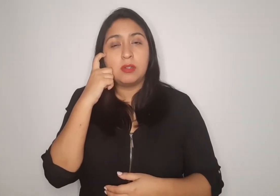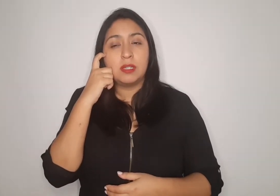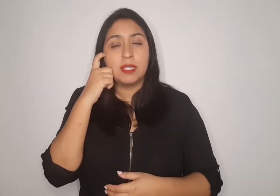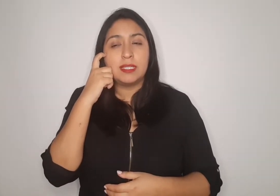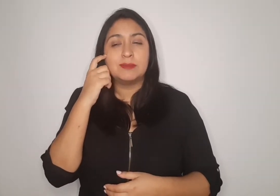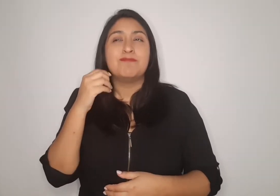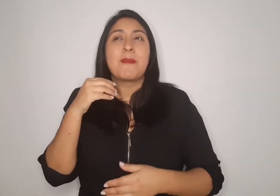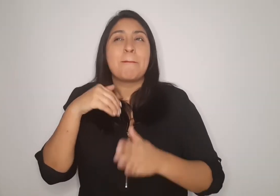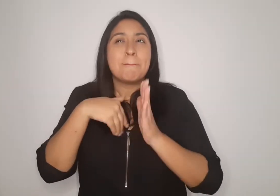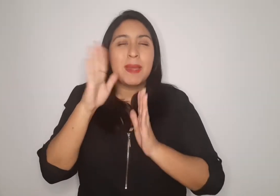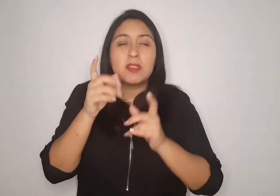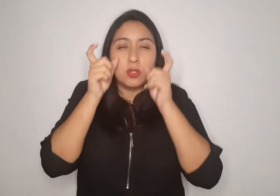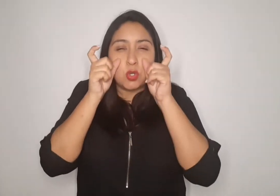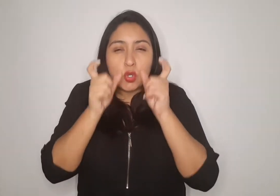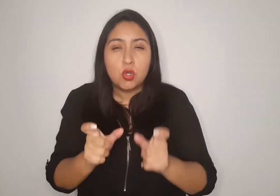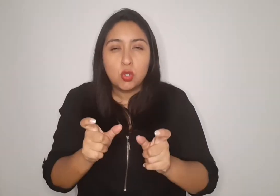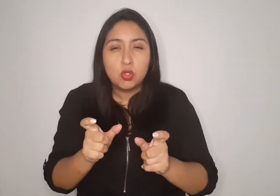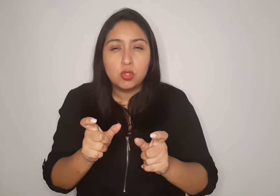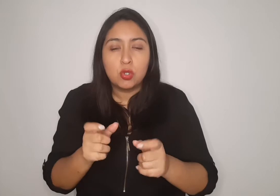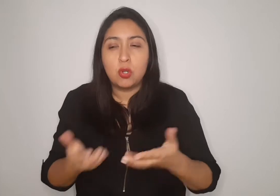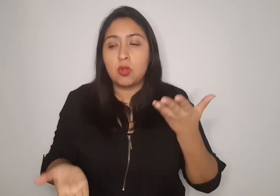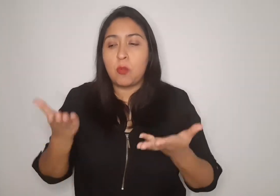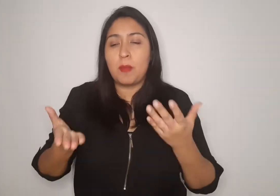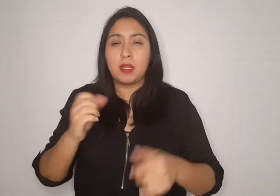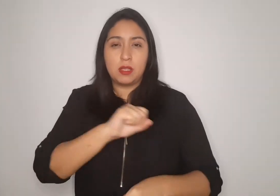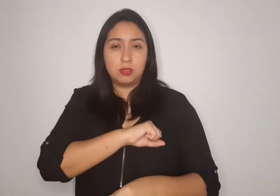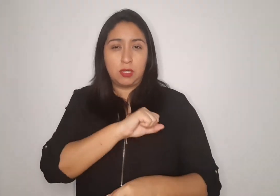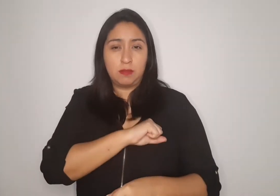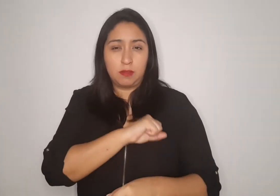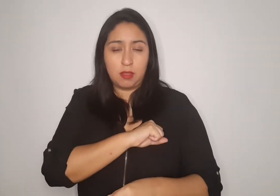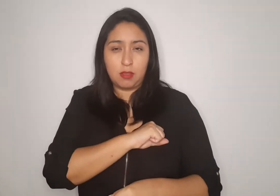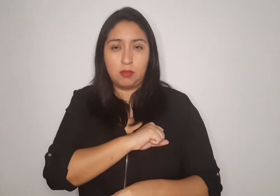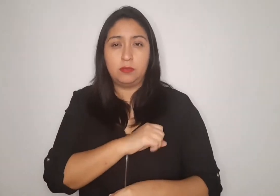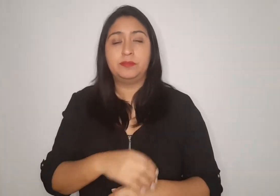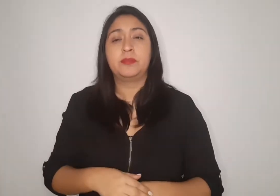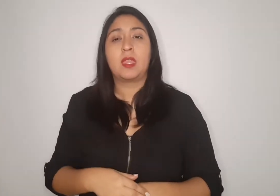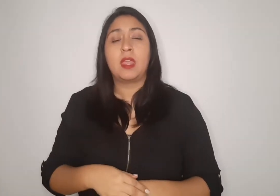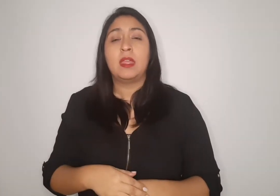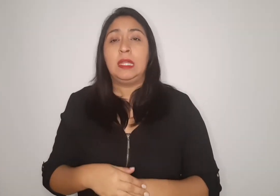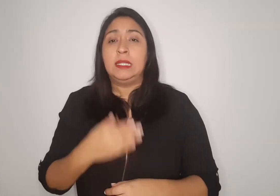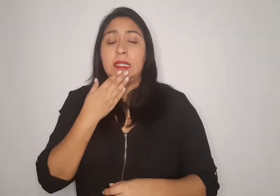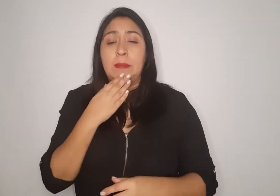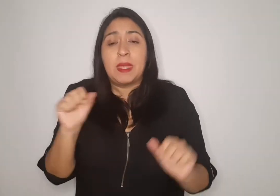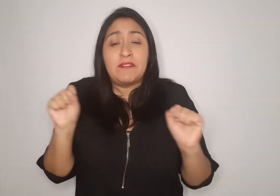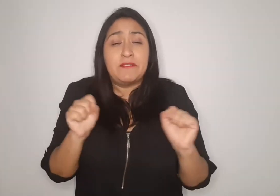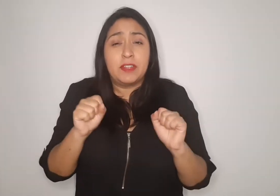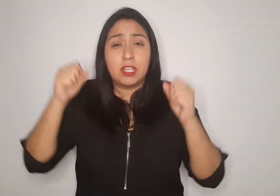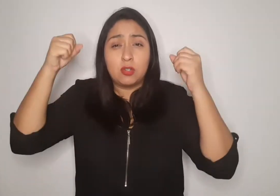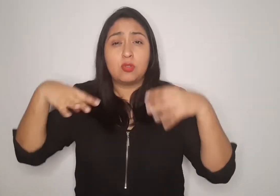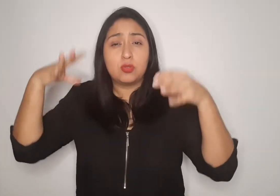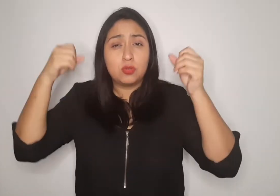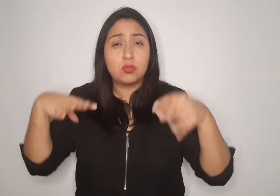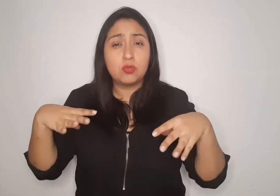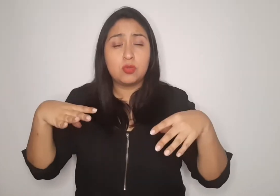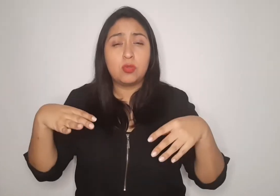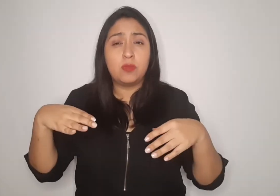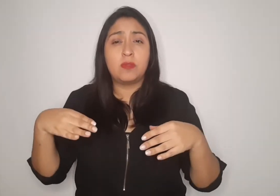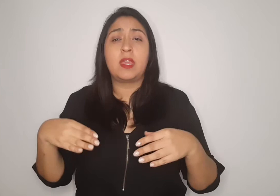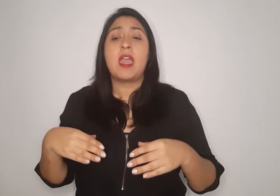de control respecto a Santiago si lo comparáramos. El frío y la lluvia hace que la gente se quede en su casa. Exacto,